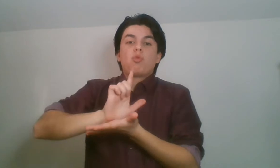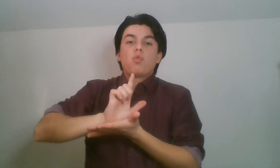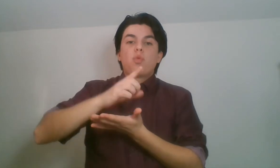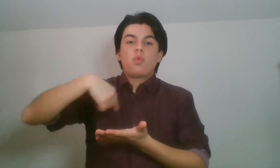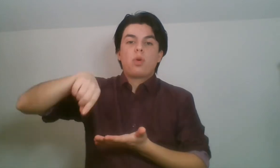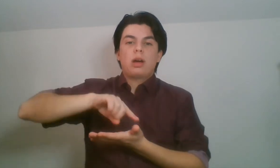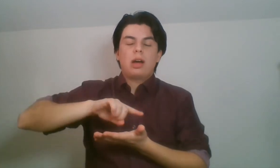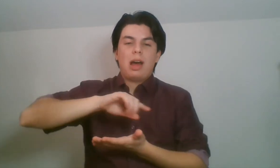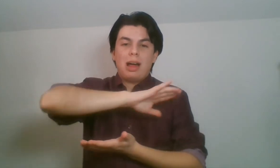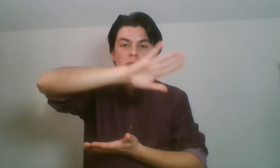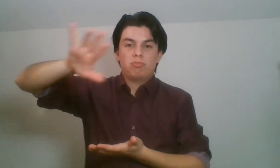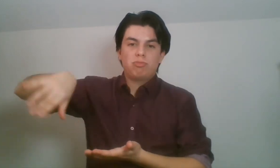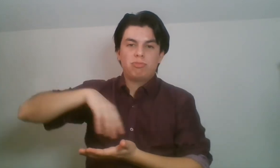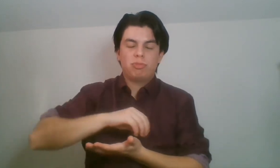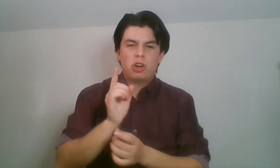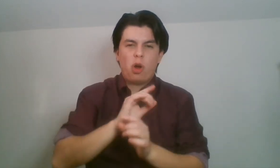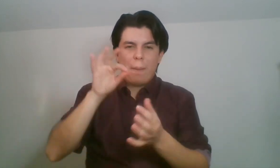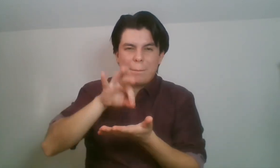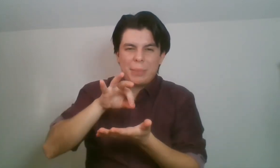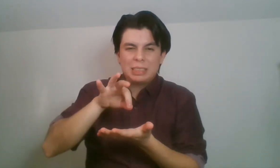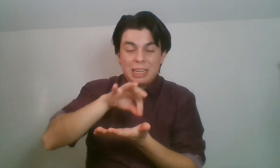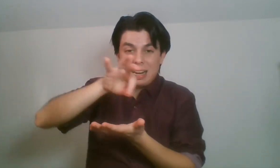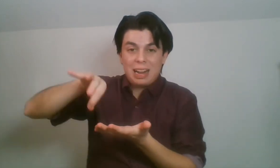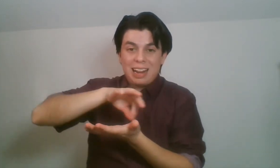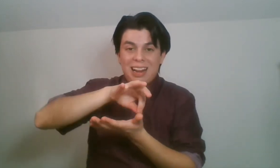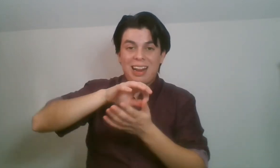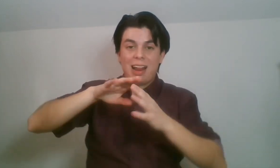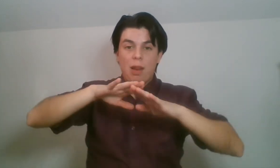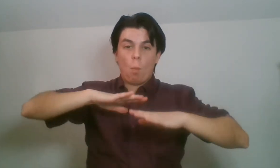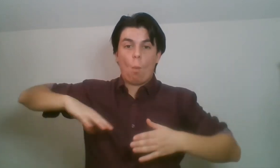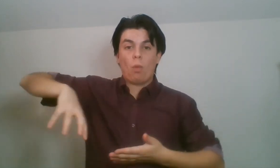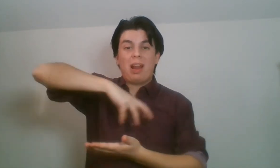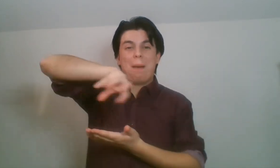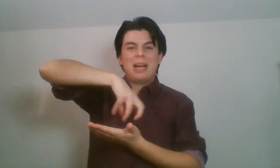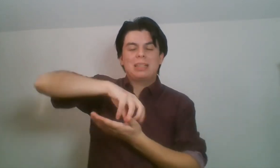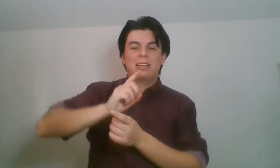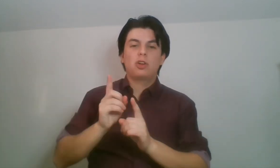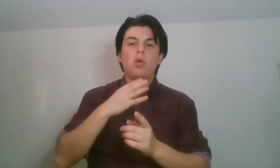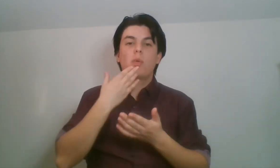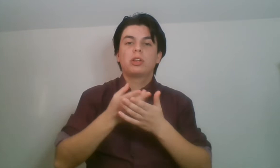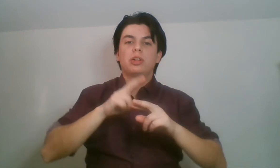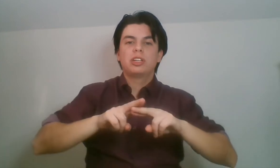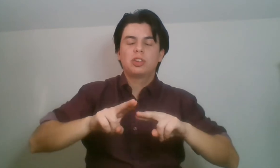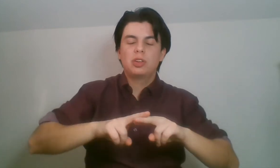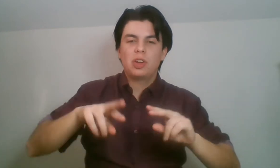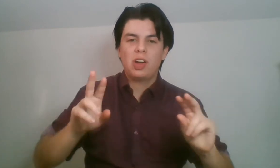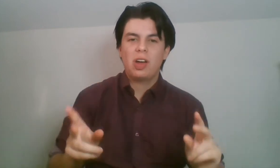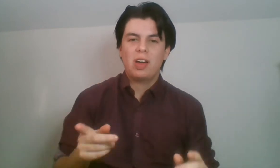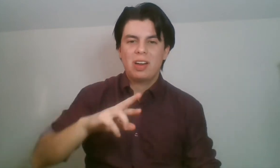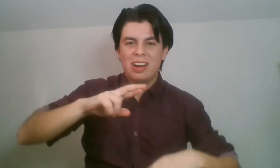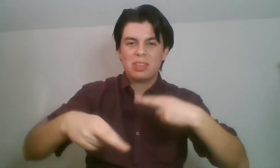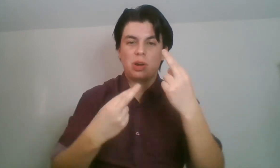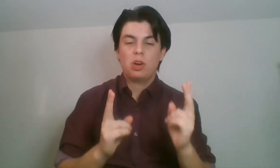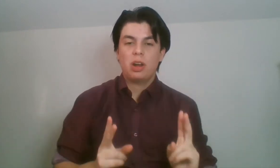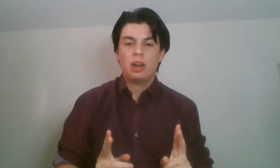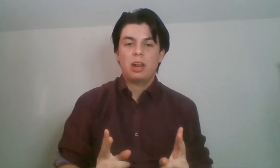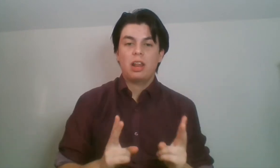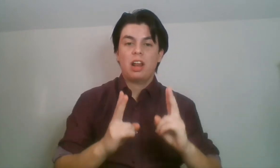sobre todo el espacio, no especialmente la plaza. Cuando ellos restauraron el hostal, el Hostal del